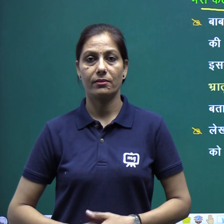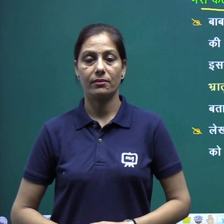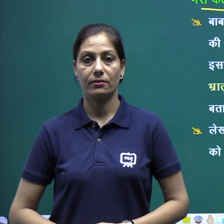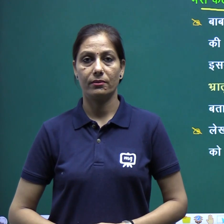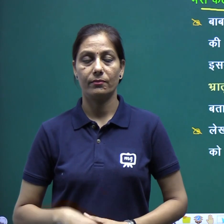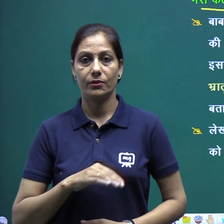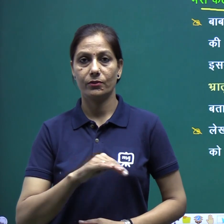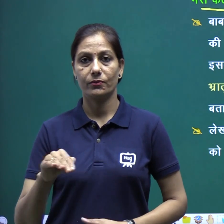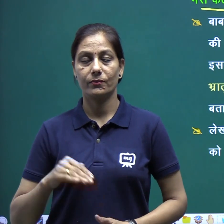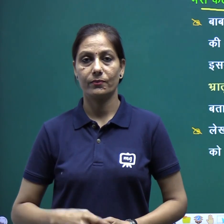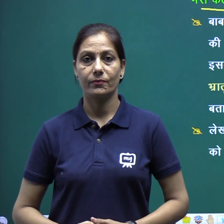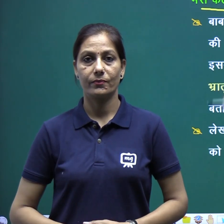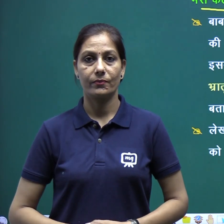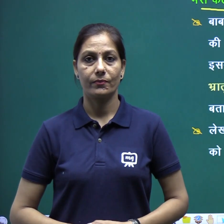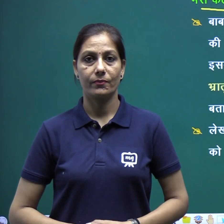बच्चों,